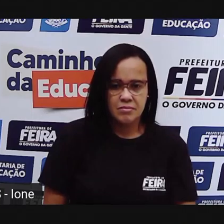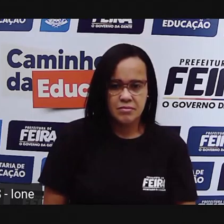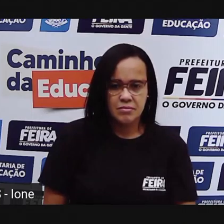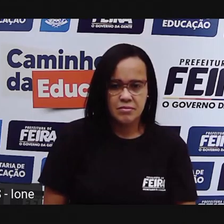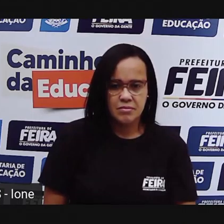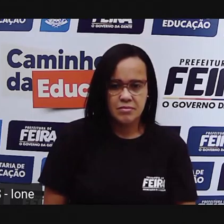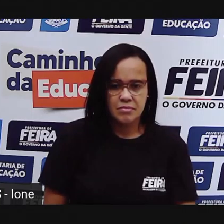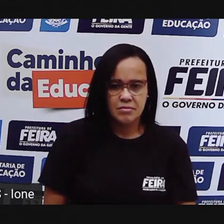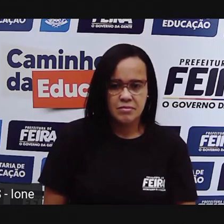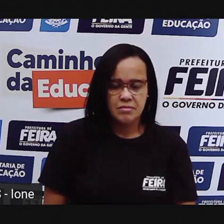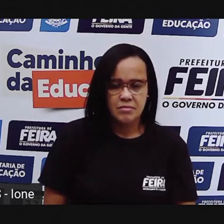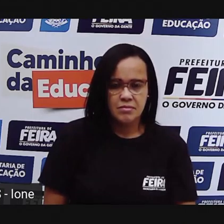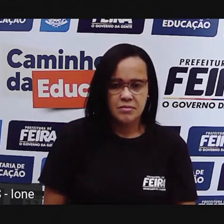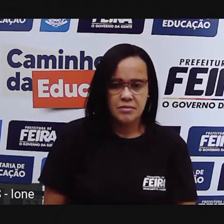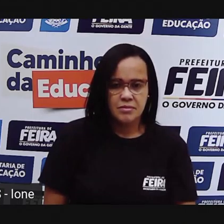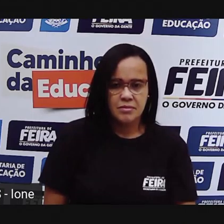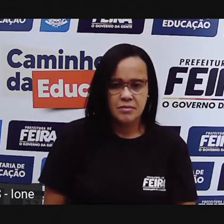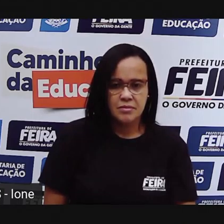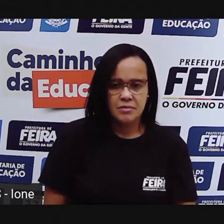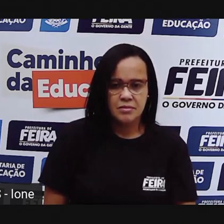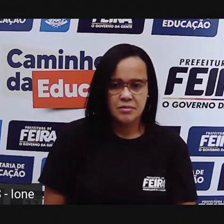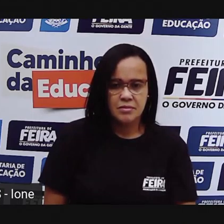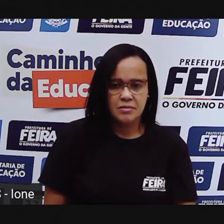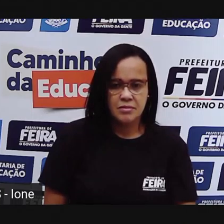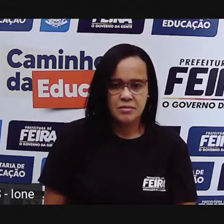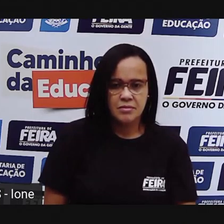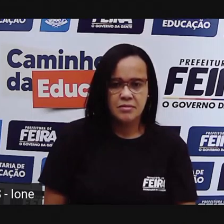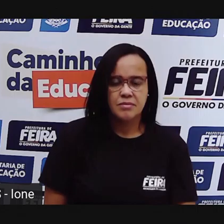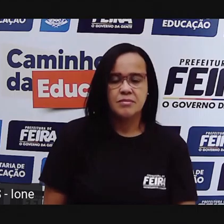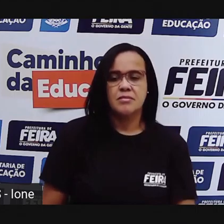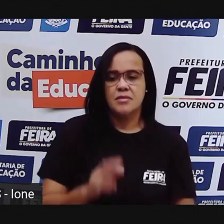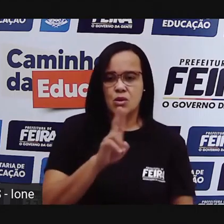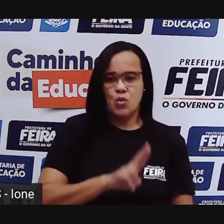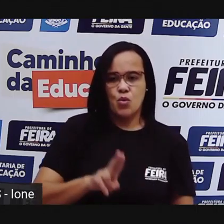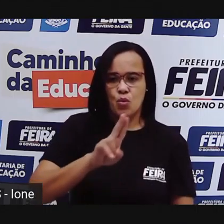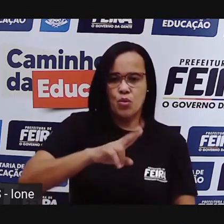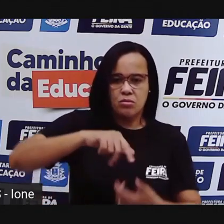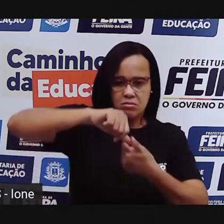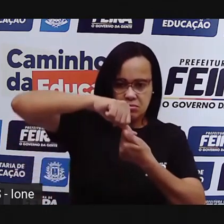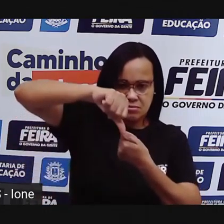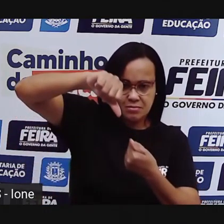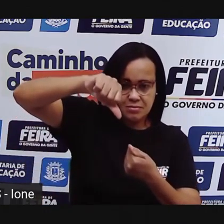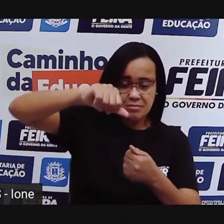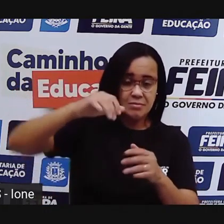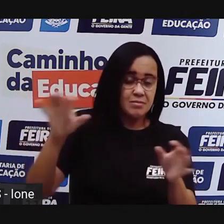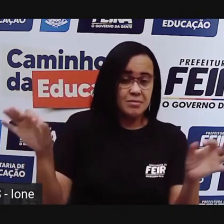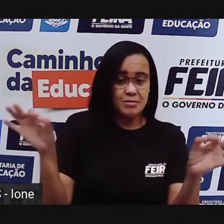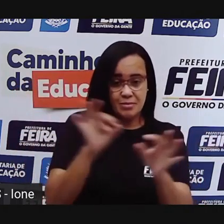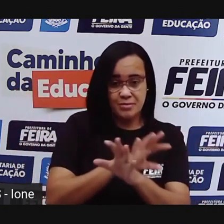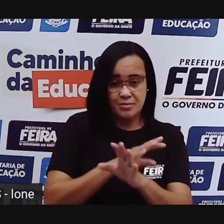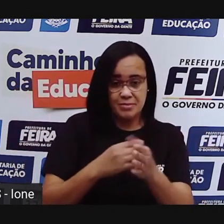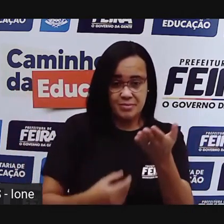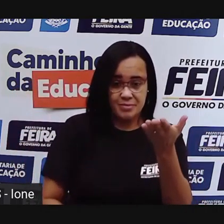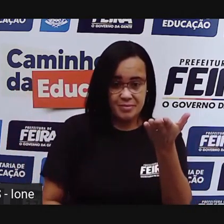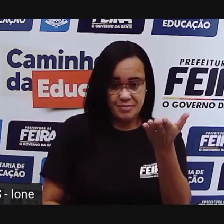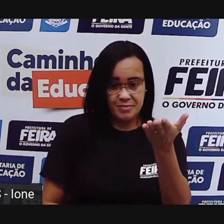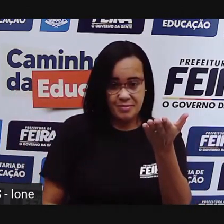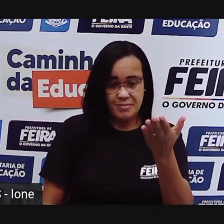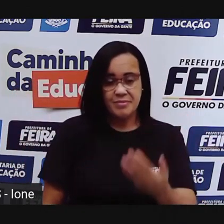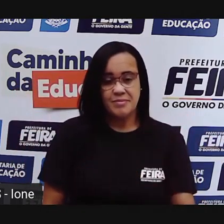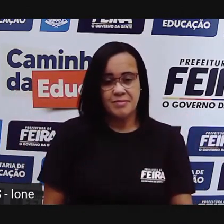soltar. Então, usou aqui, prontinho. Olha só. Deixa eu mostrar como é que